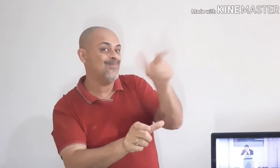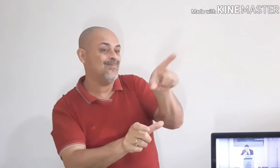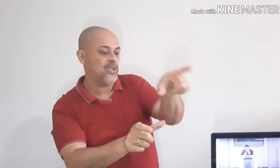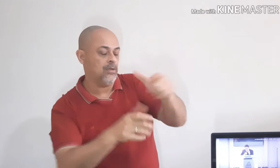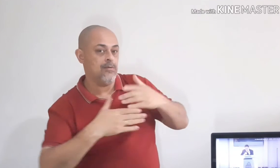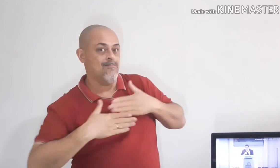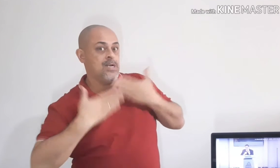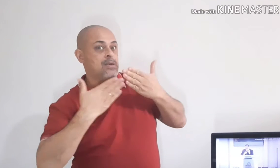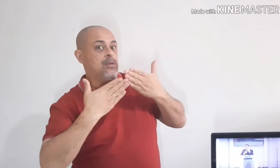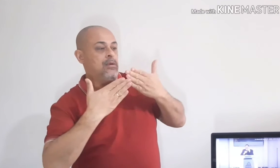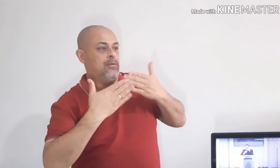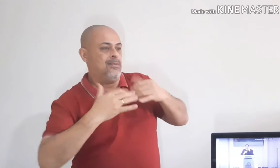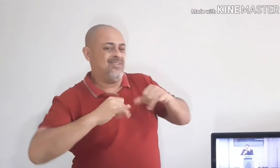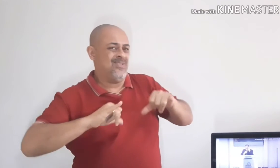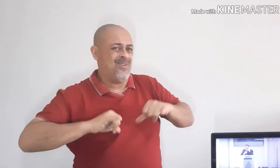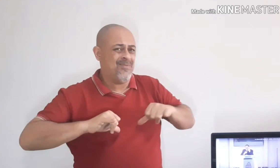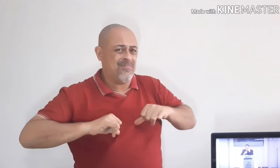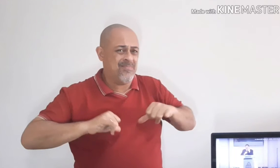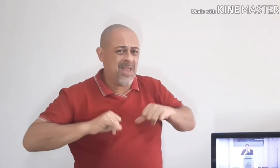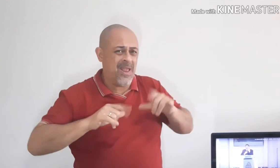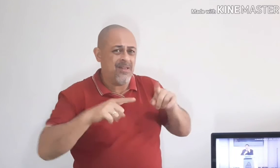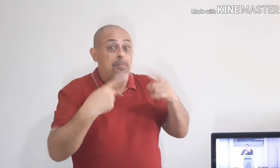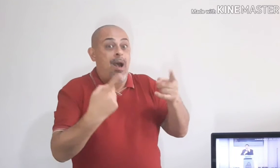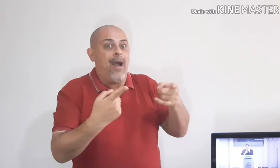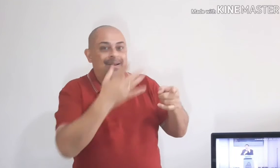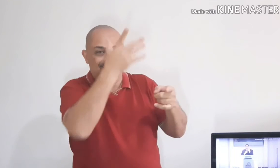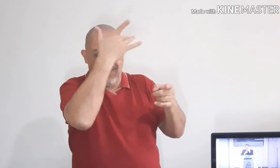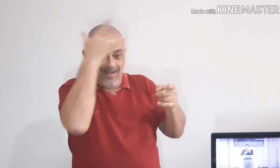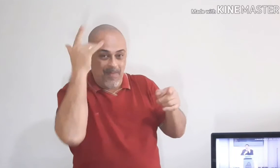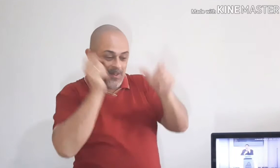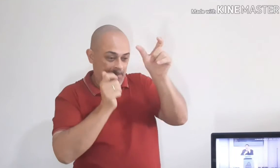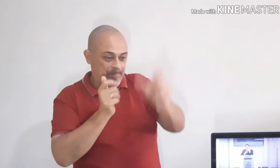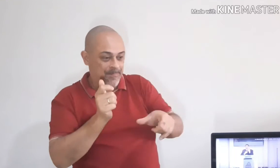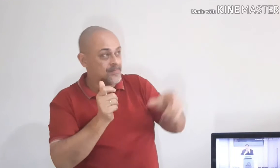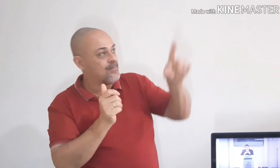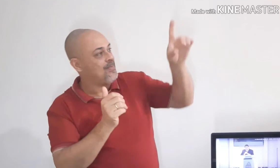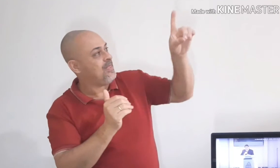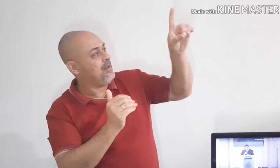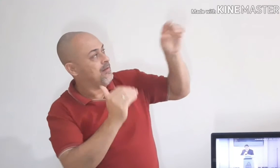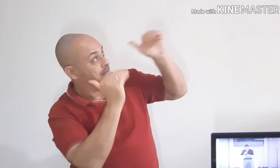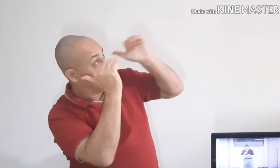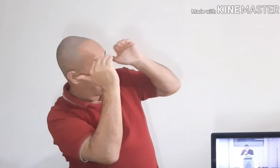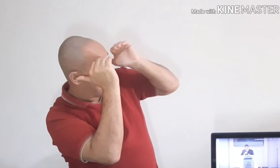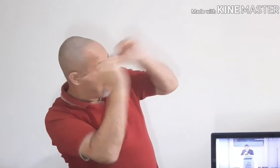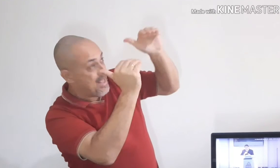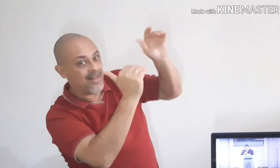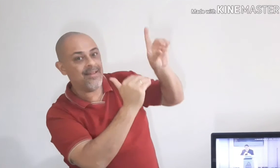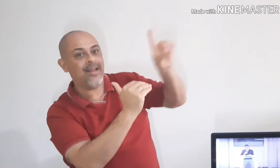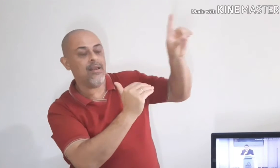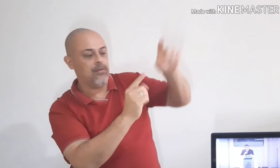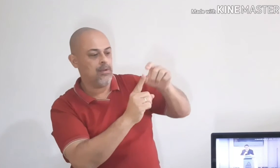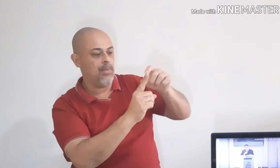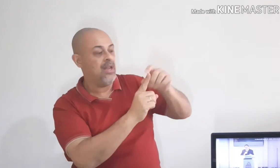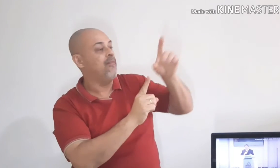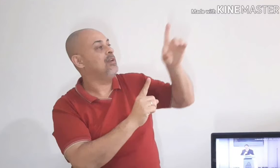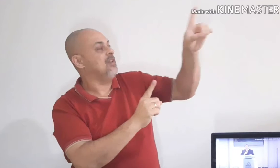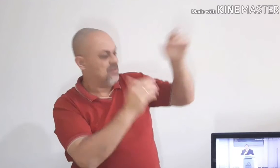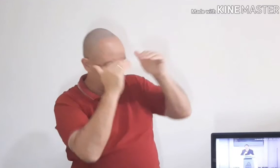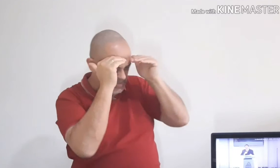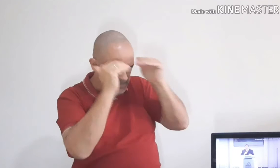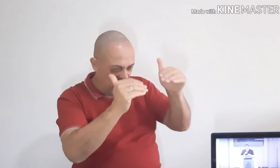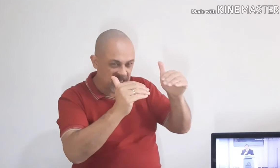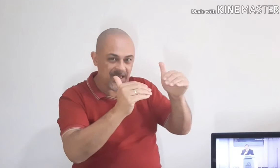aflito de espírito e que treme da minha palavra, que entende que eu